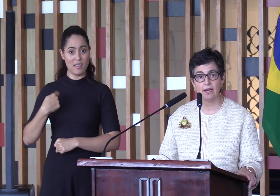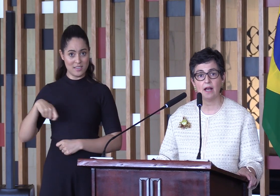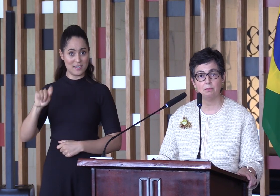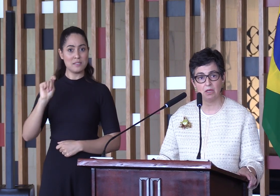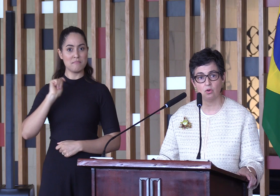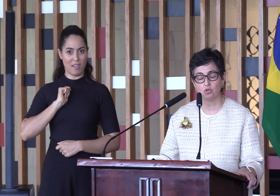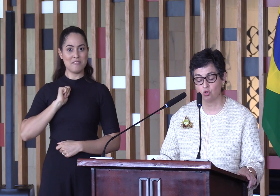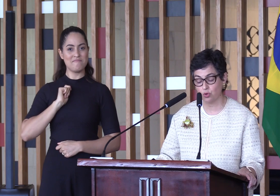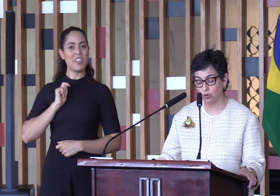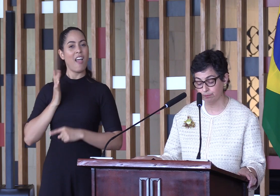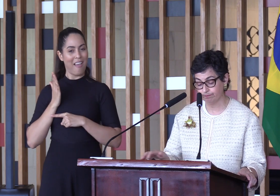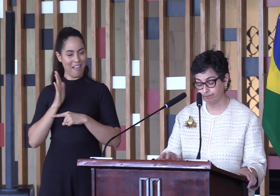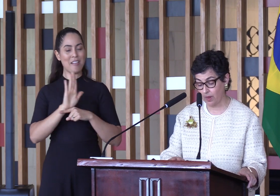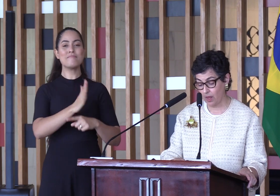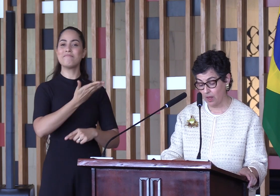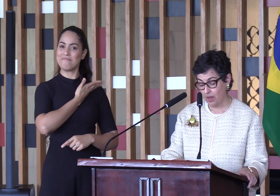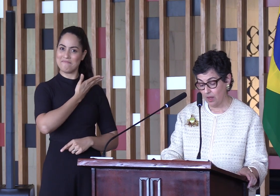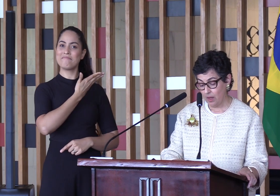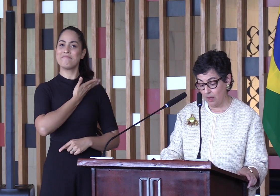bom amigo seu.